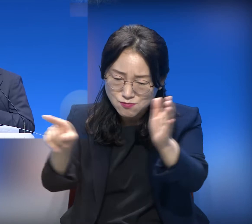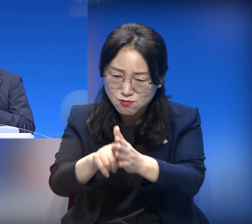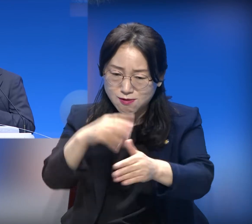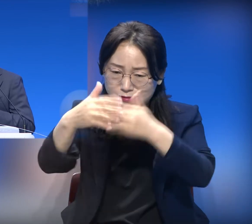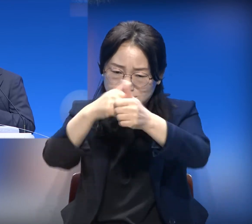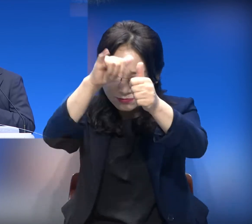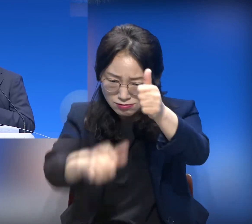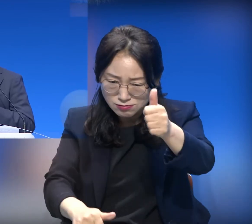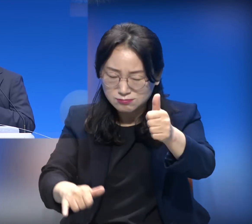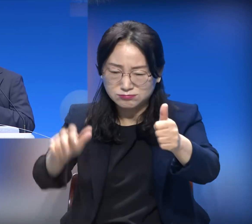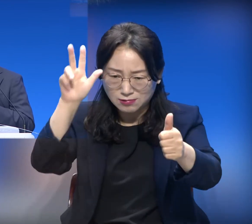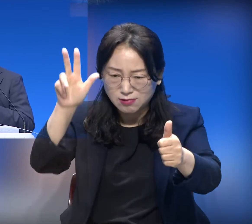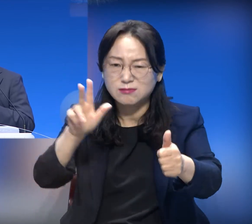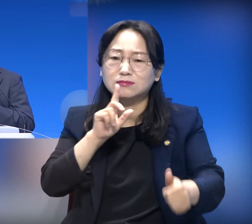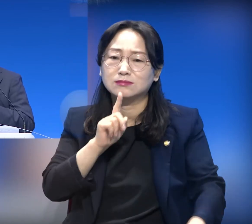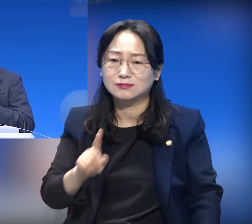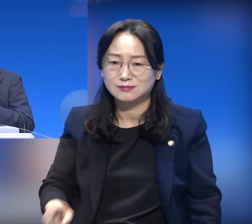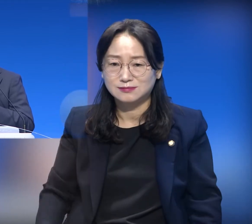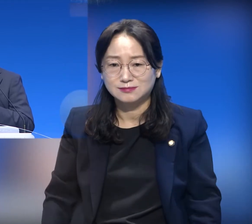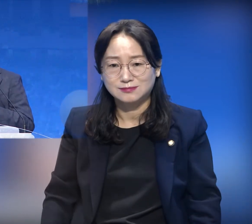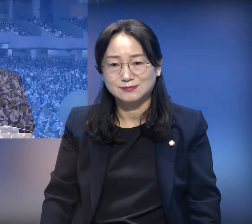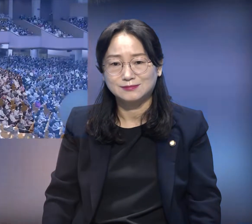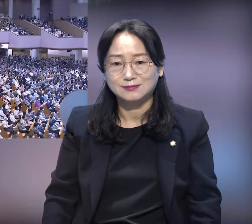섬기겠습니다. 할렐루야.